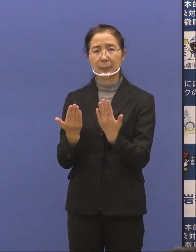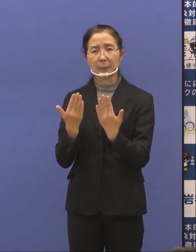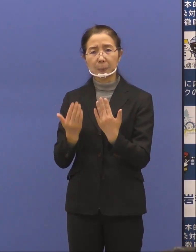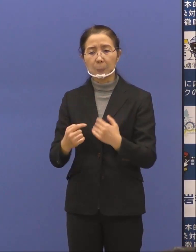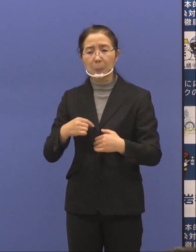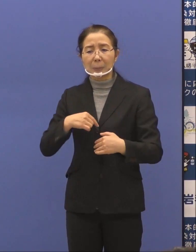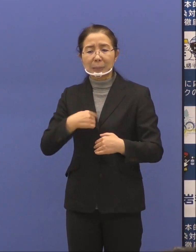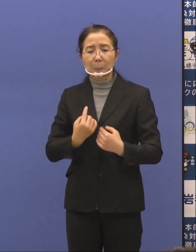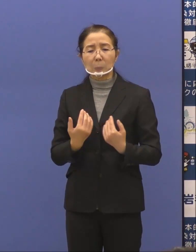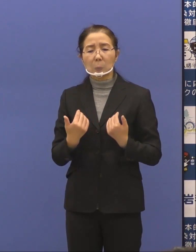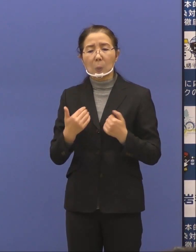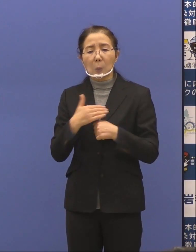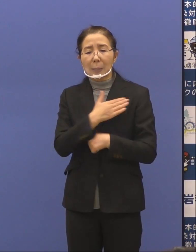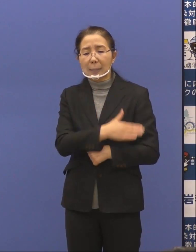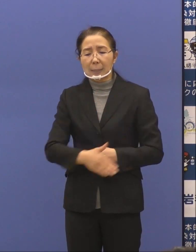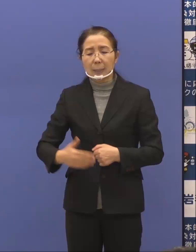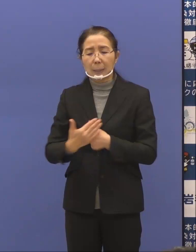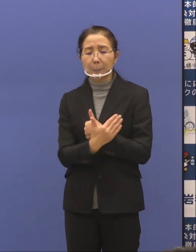そういう情報を